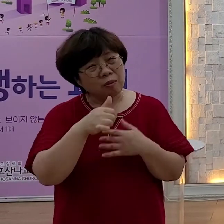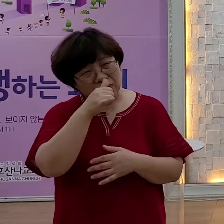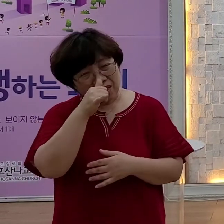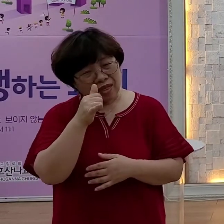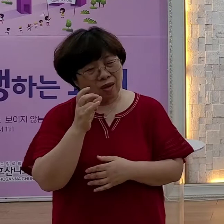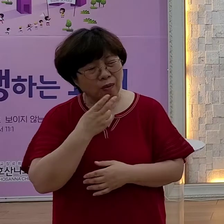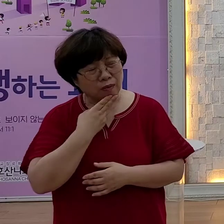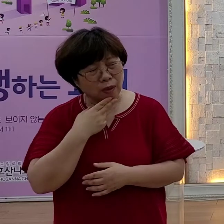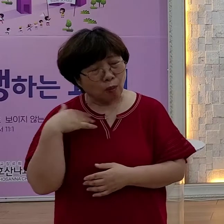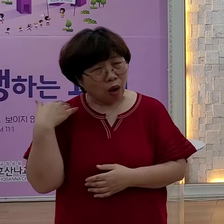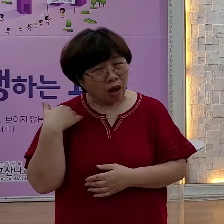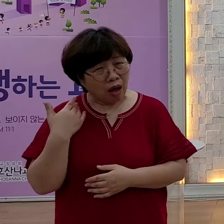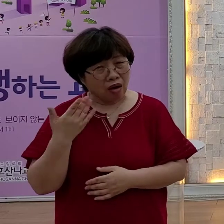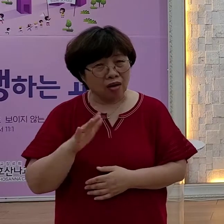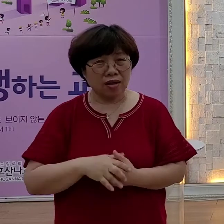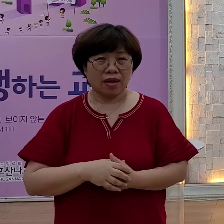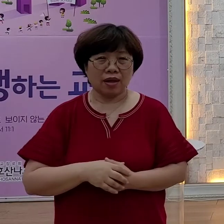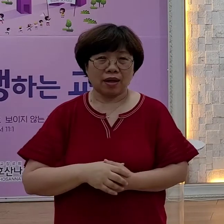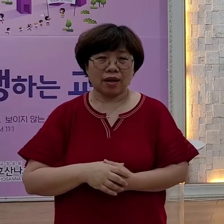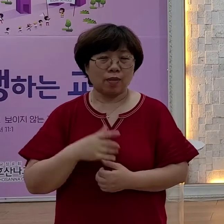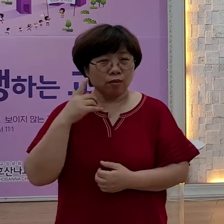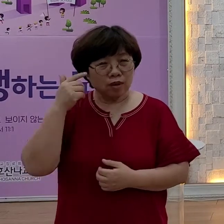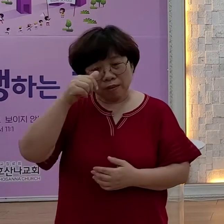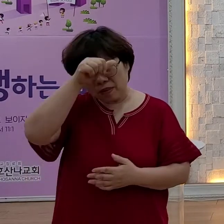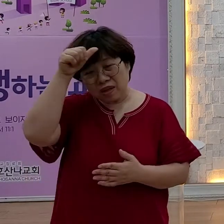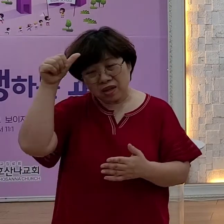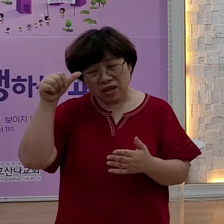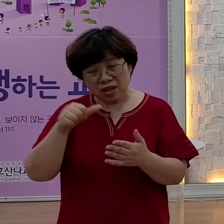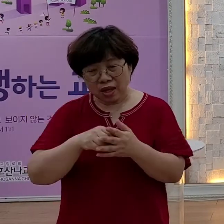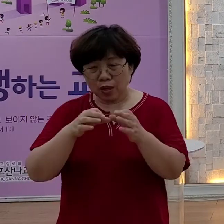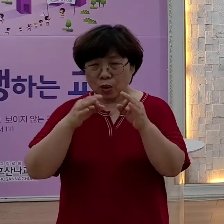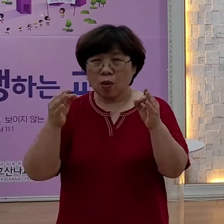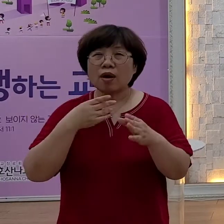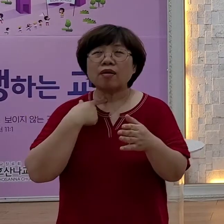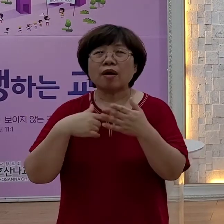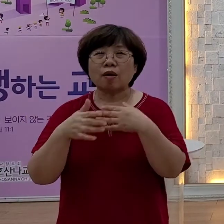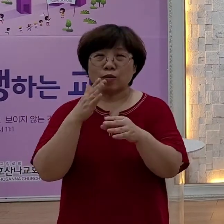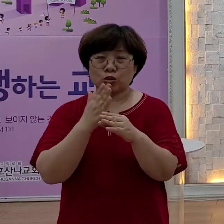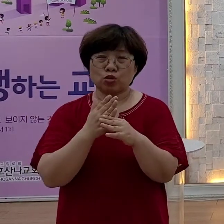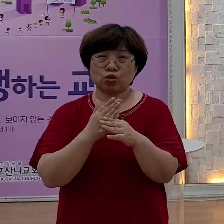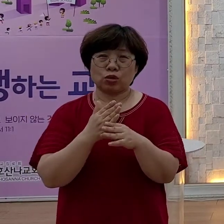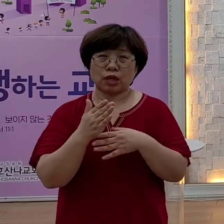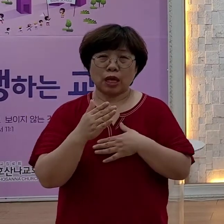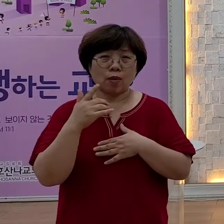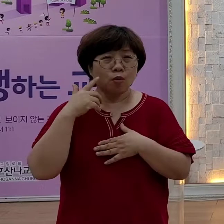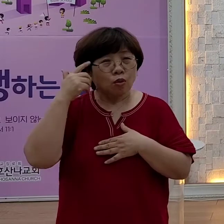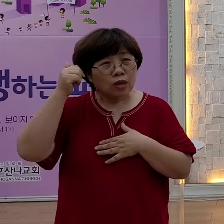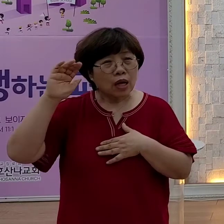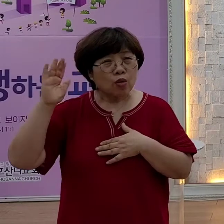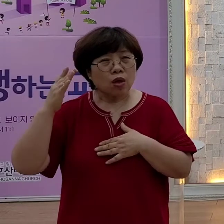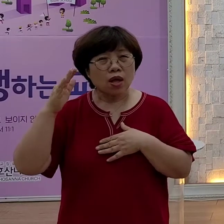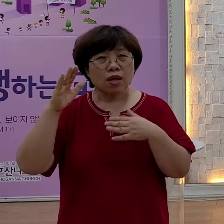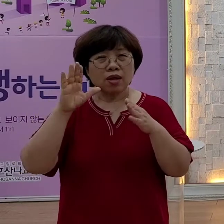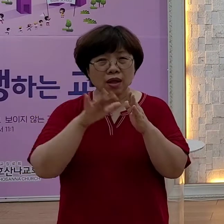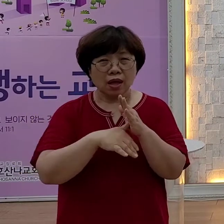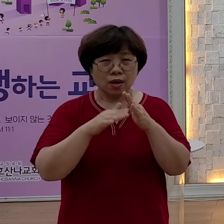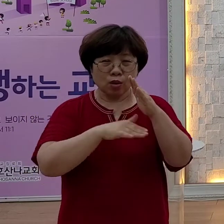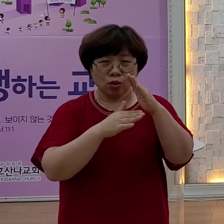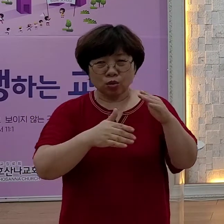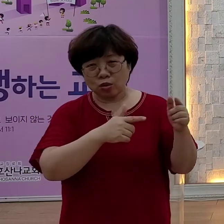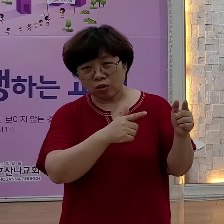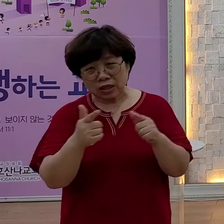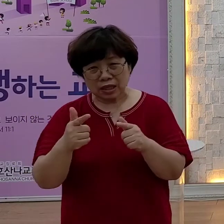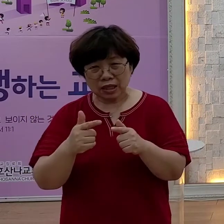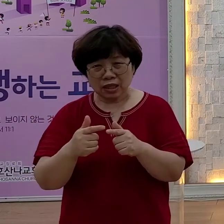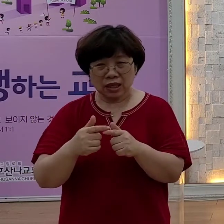해보신지 모르겠지만 저는 제가 평생을 경험했거든요. 제가 목사가 되면 나는 정말 성도들에게